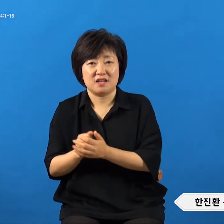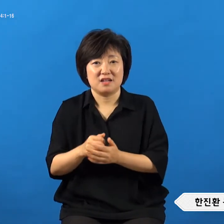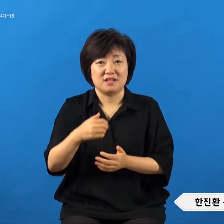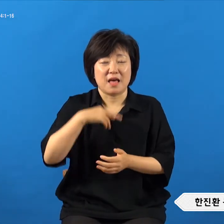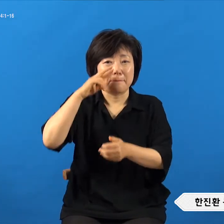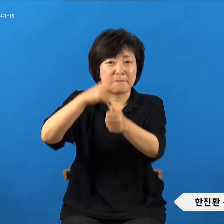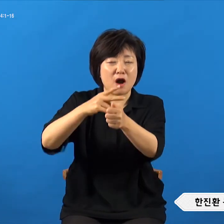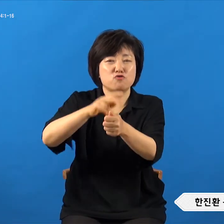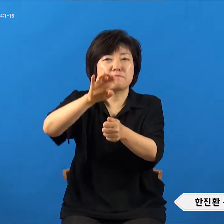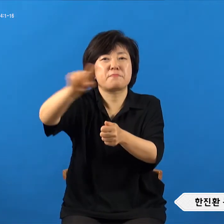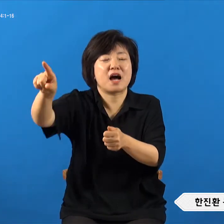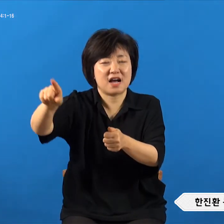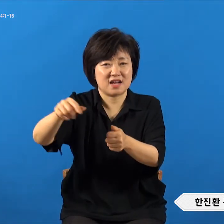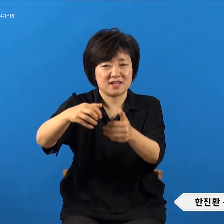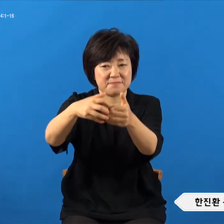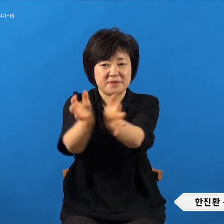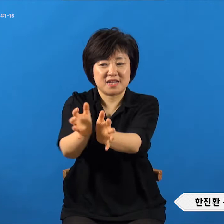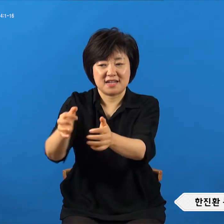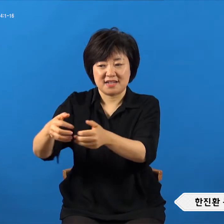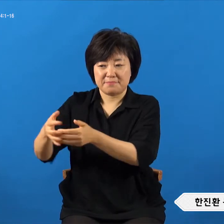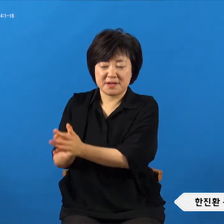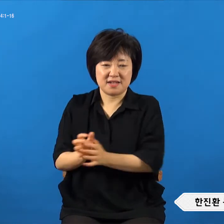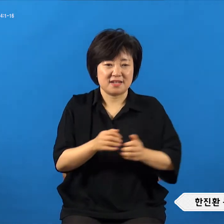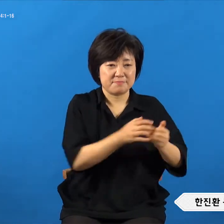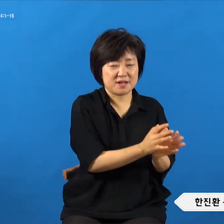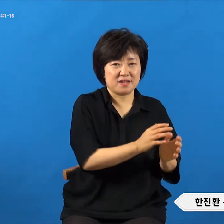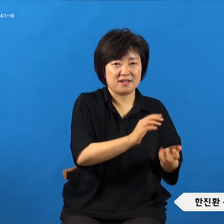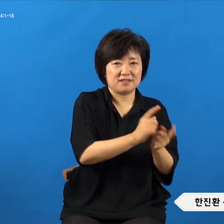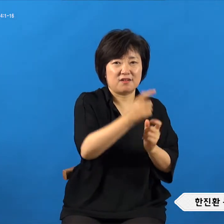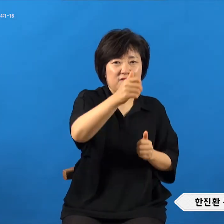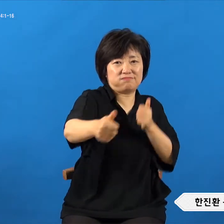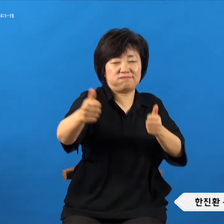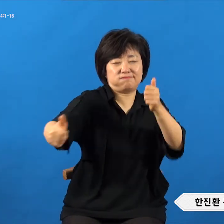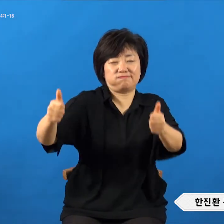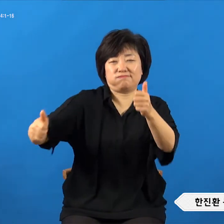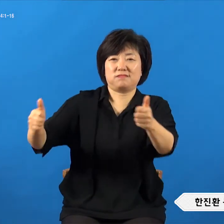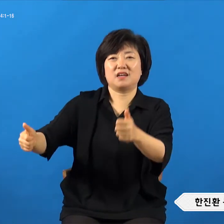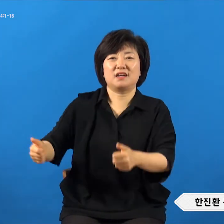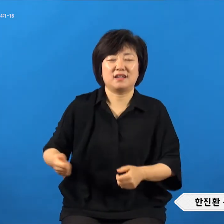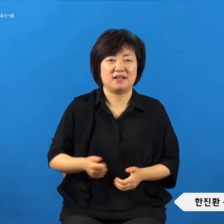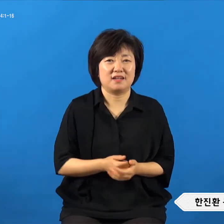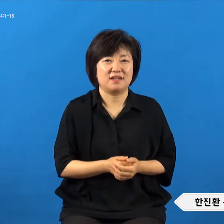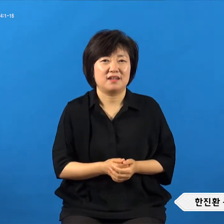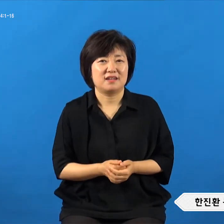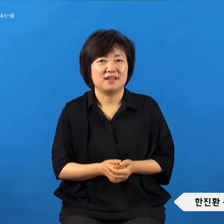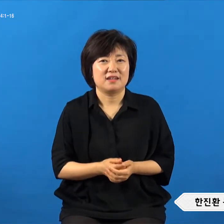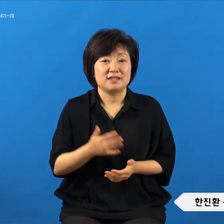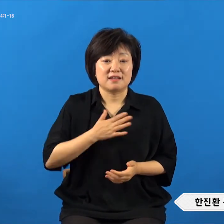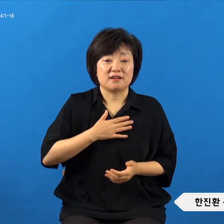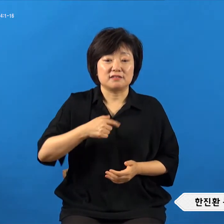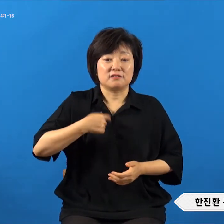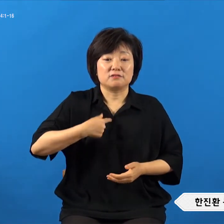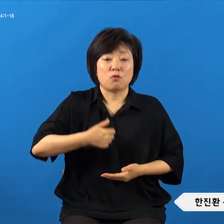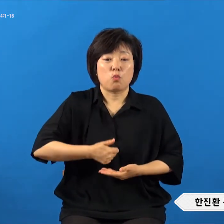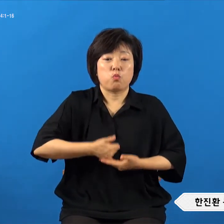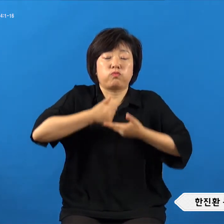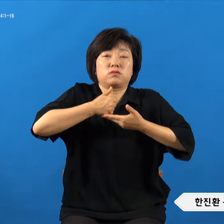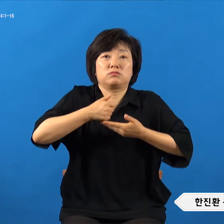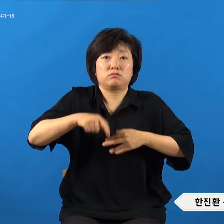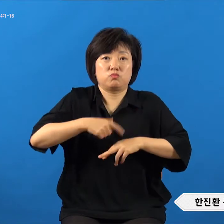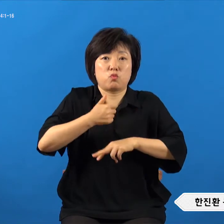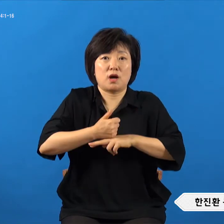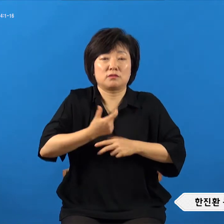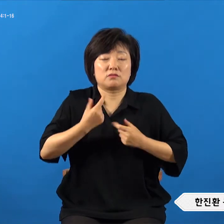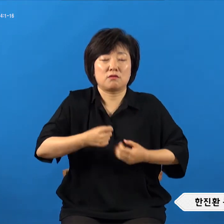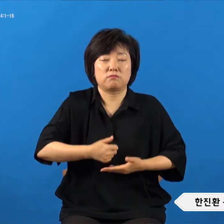지어서 끼리끼리 몰려다니면서 서로 잘났다고 떠들어대었습니다. 그들은 자기 스스로를 이렇게